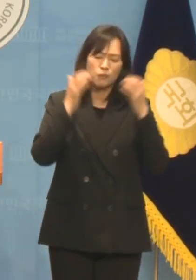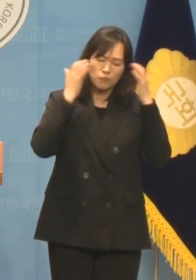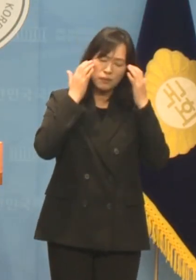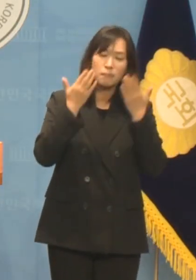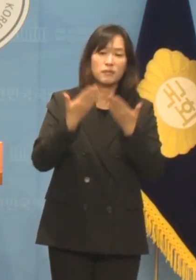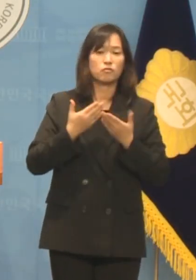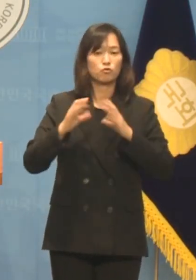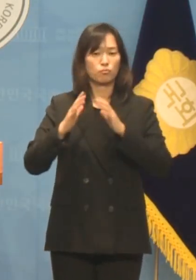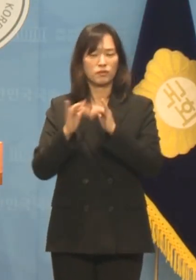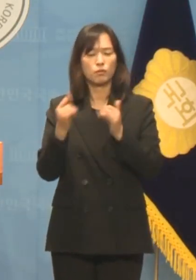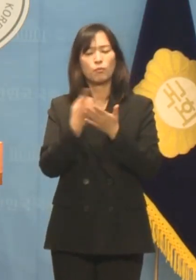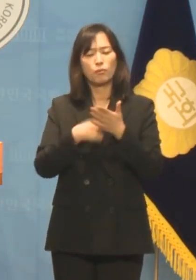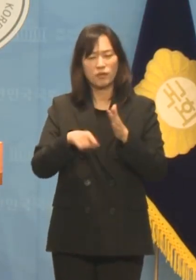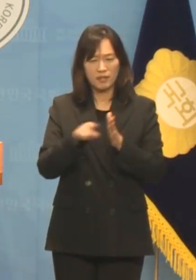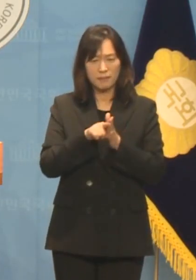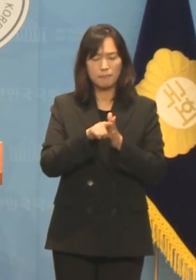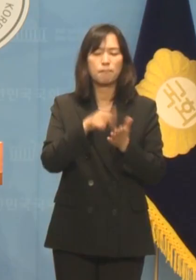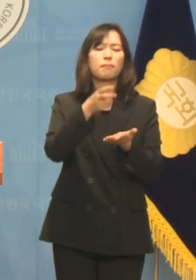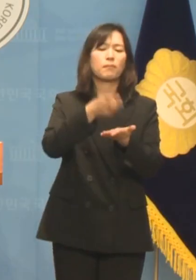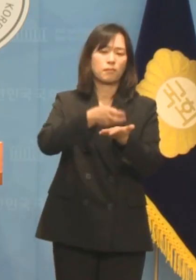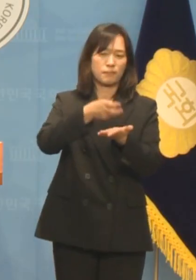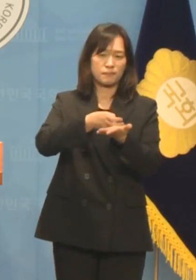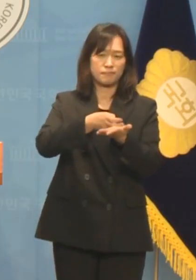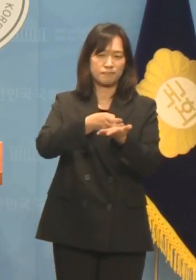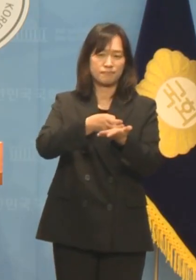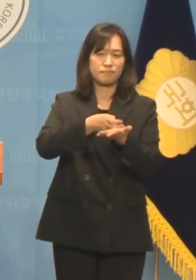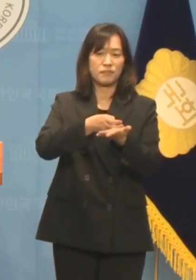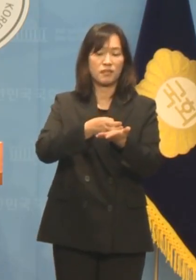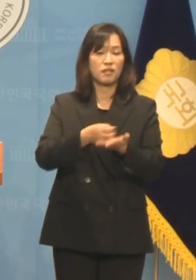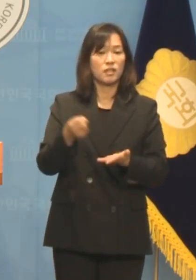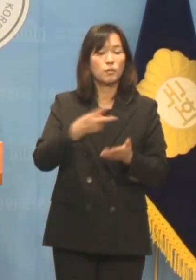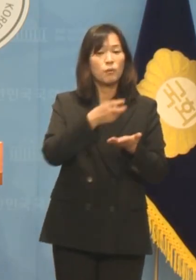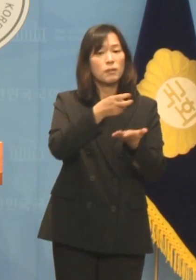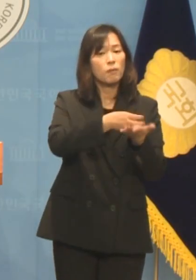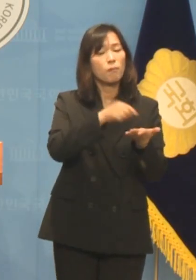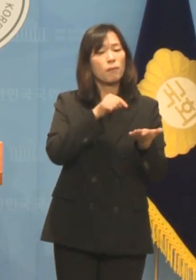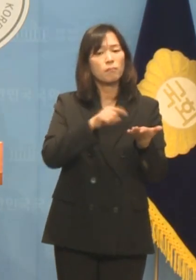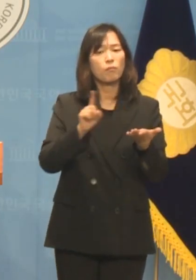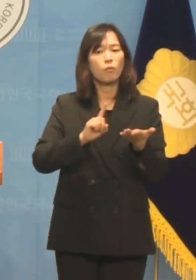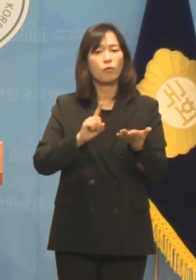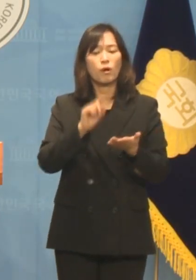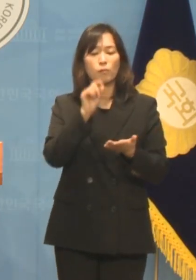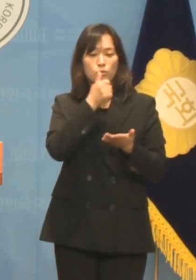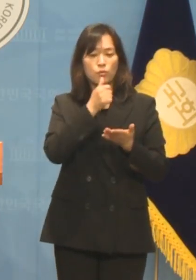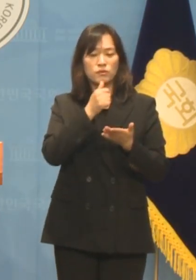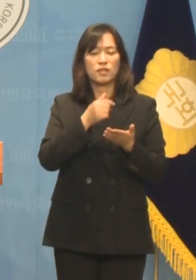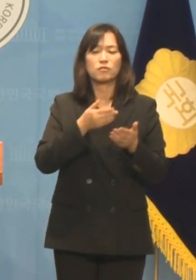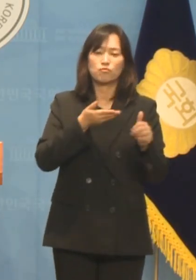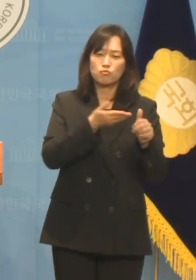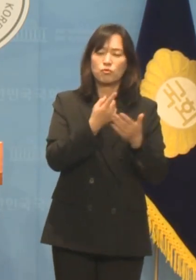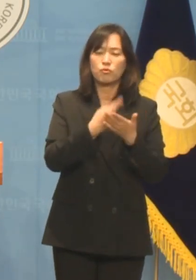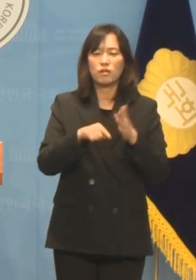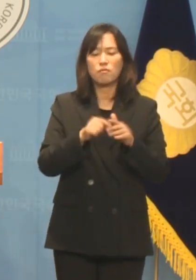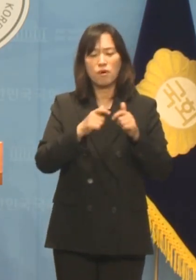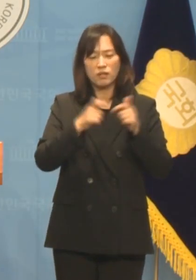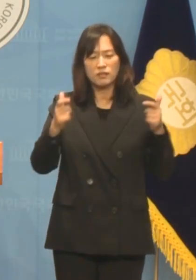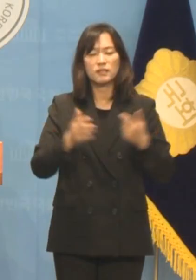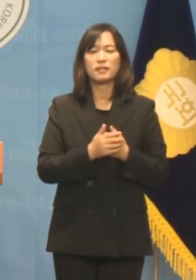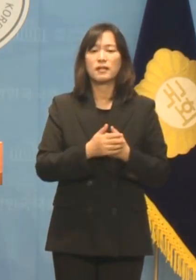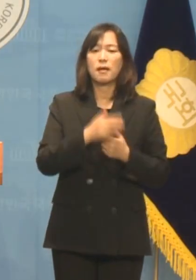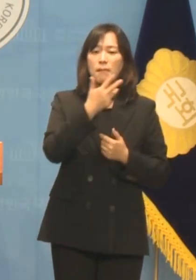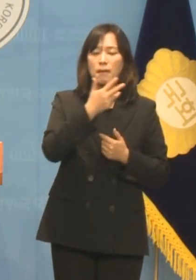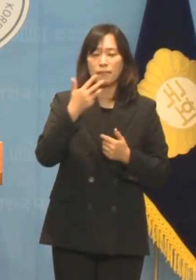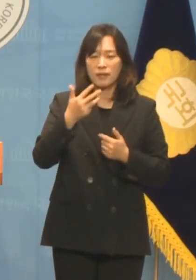국민을 위한 민생 법안입니다. 그리고 이 법안은 부동산 공급 확대를 위한 88